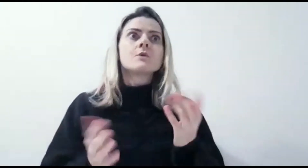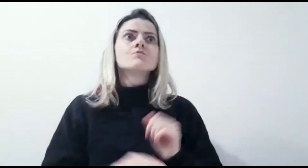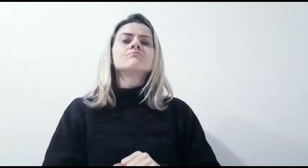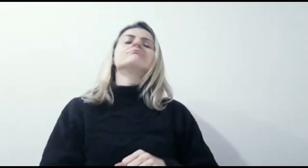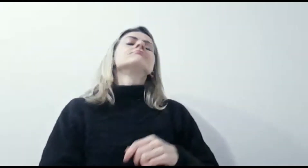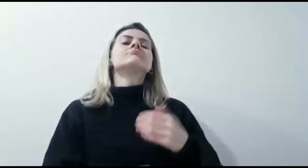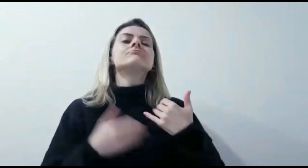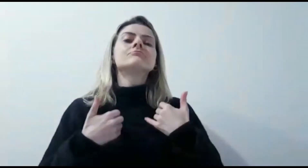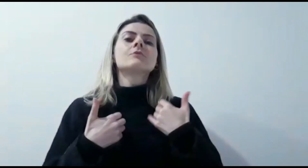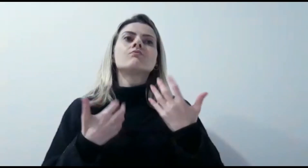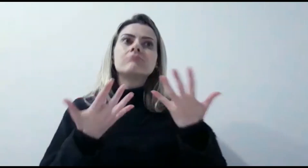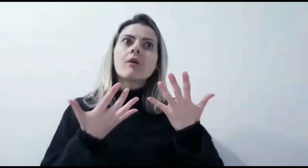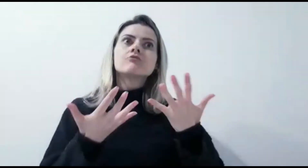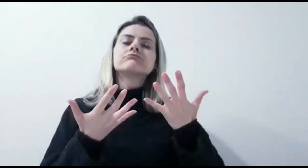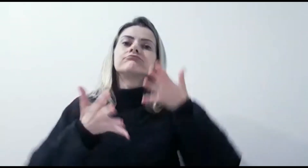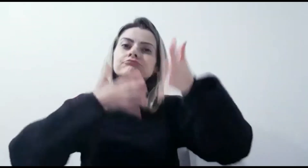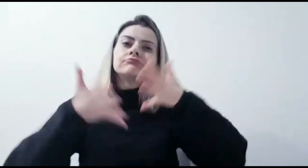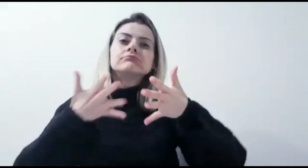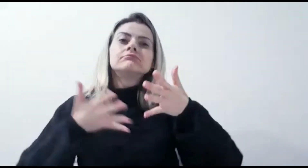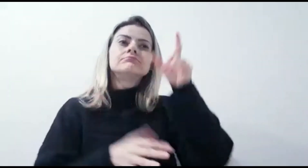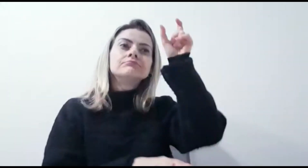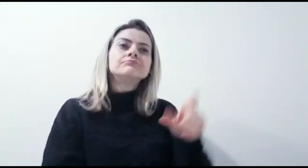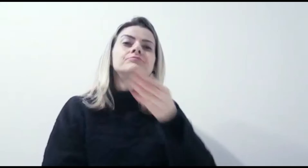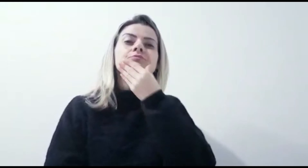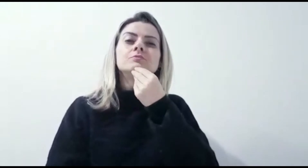o espiritualismo e o espiritismo são diferentes. Então,